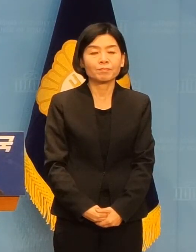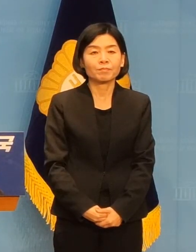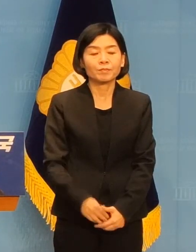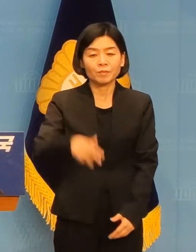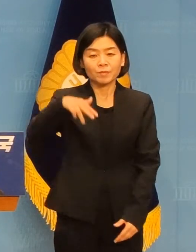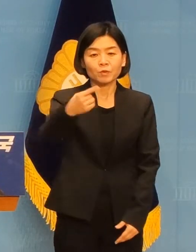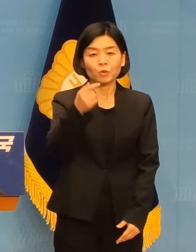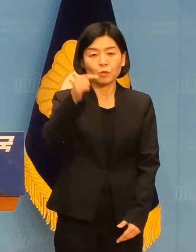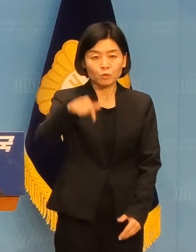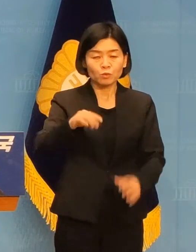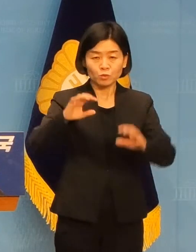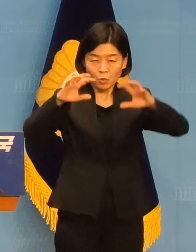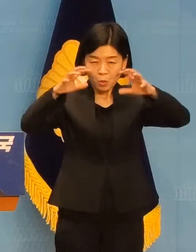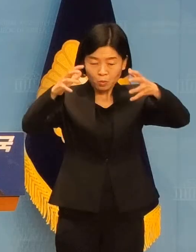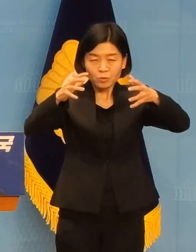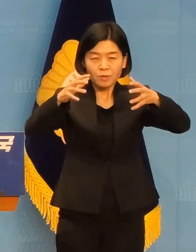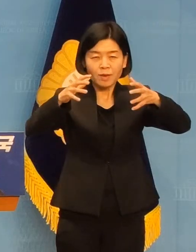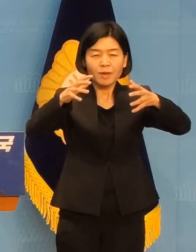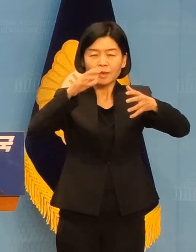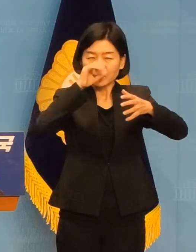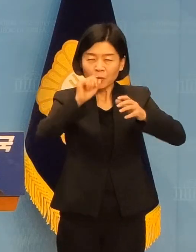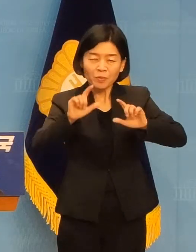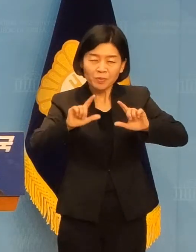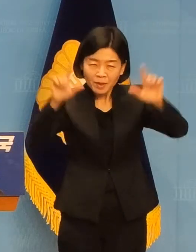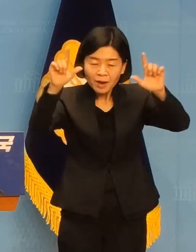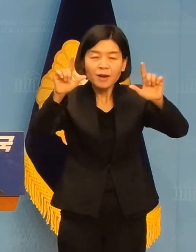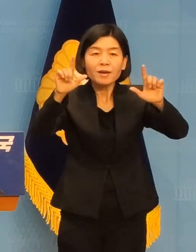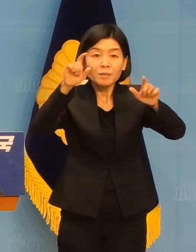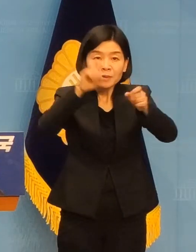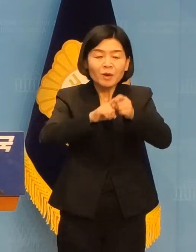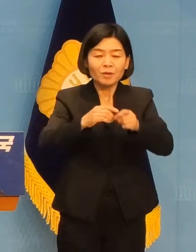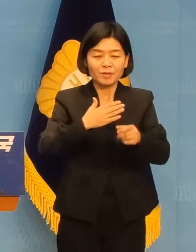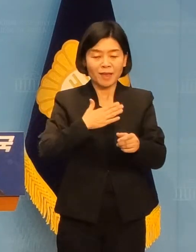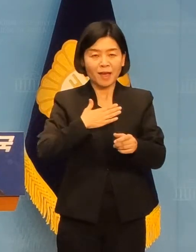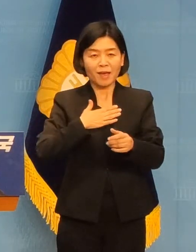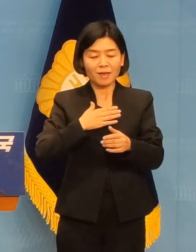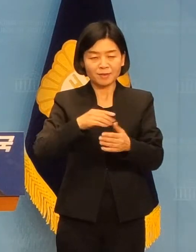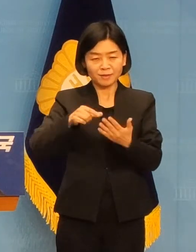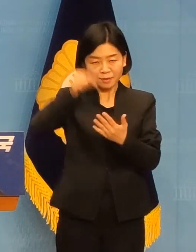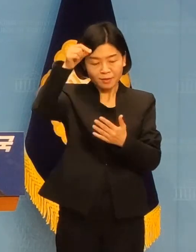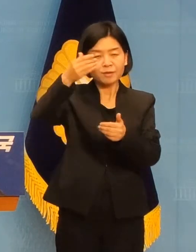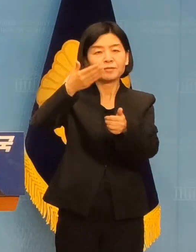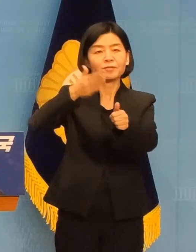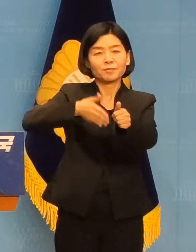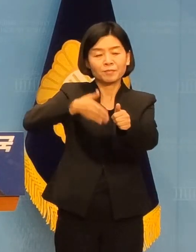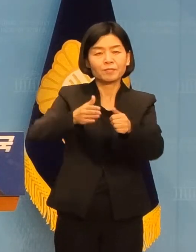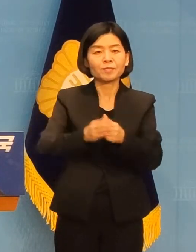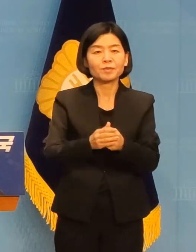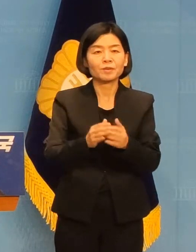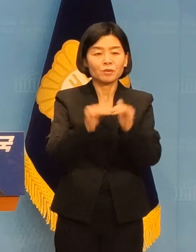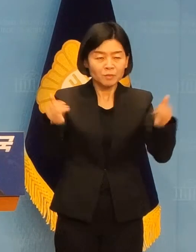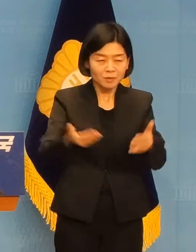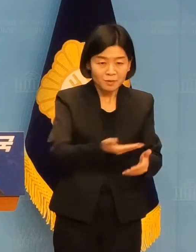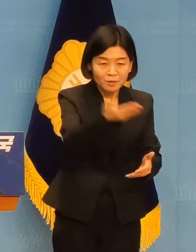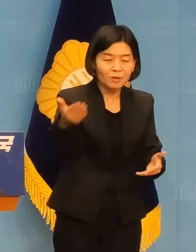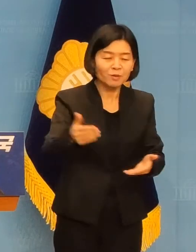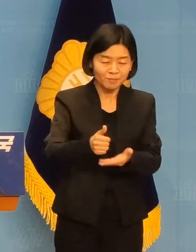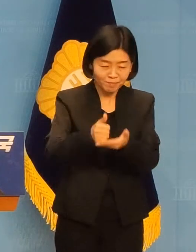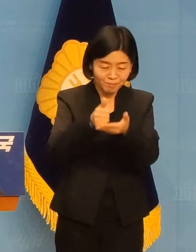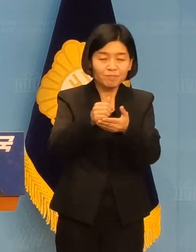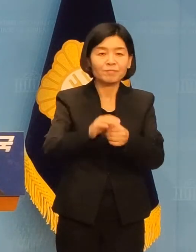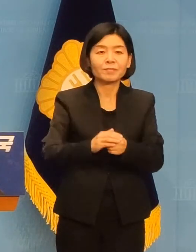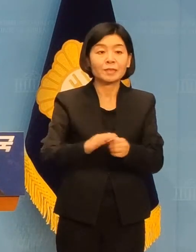조국의 봄날을 위해 정춘생을 선택해 주십시오. 존경하는 국민 여러분, 그리고